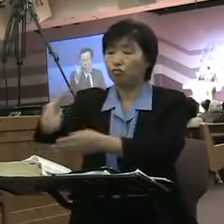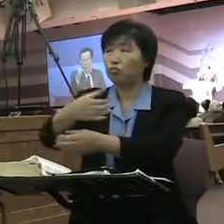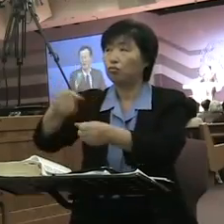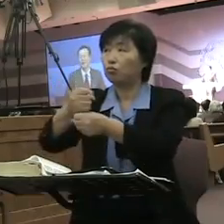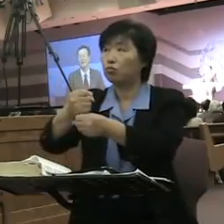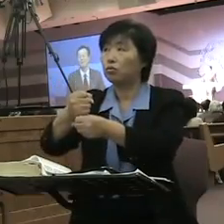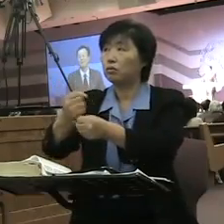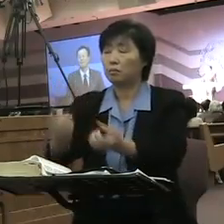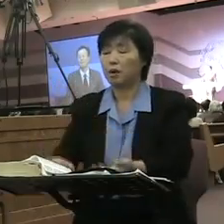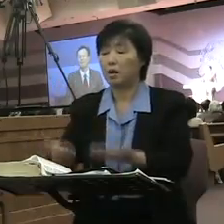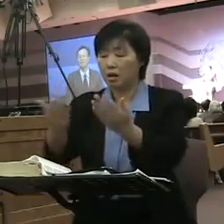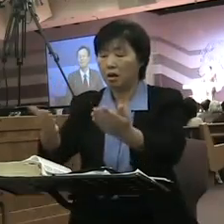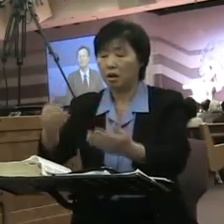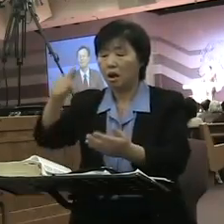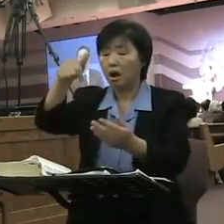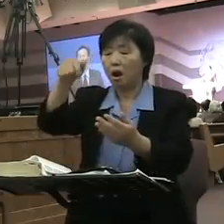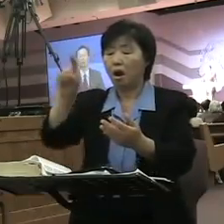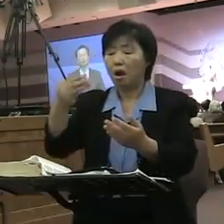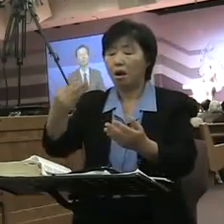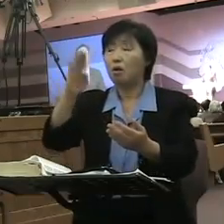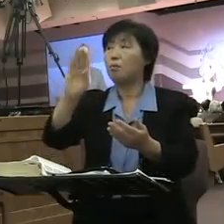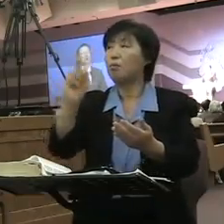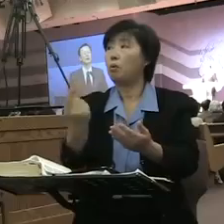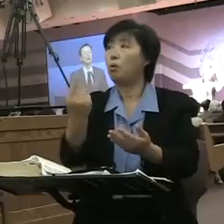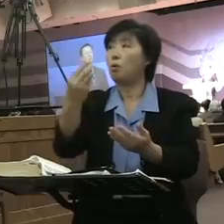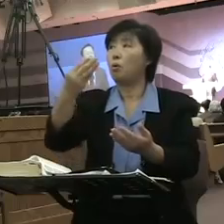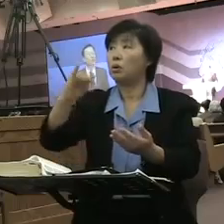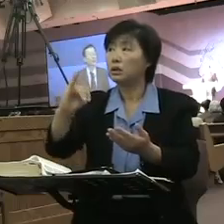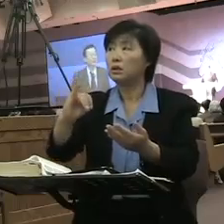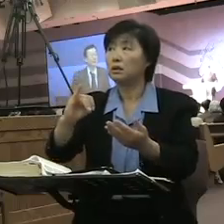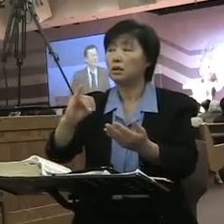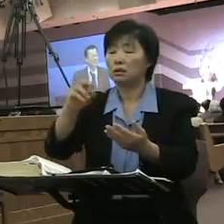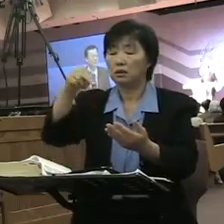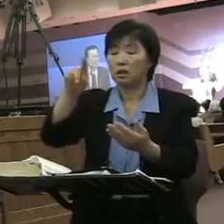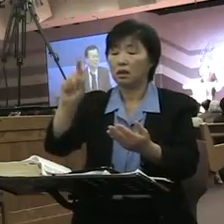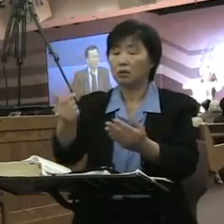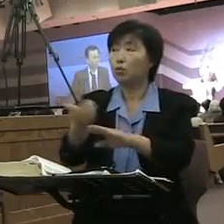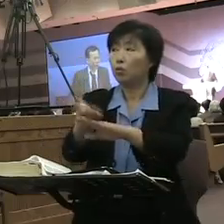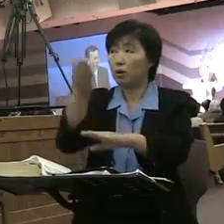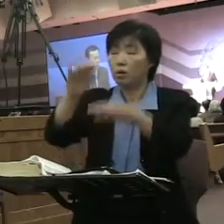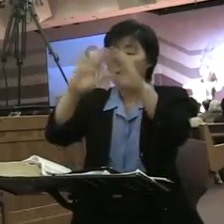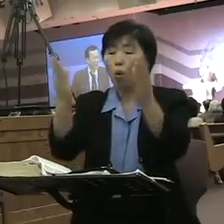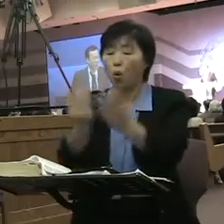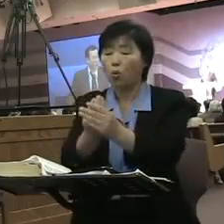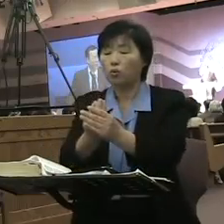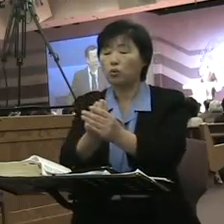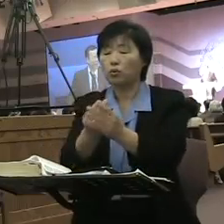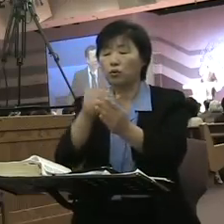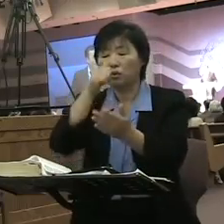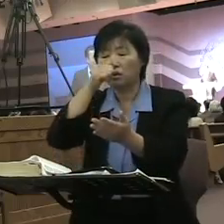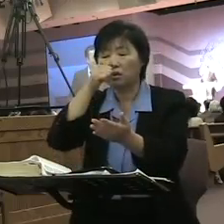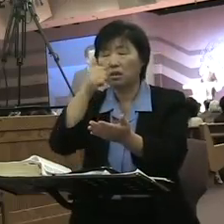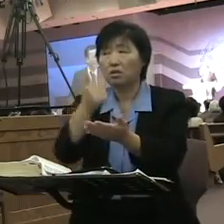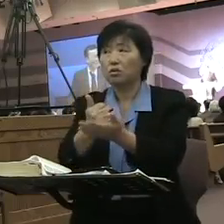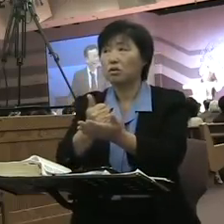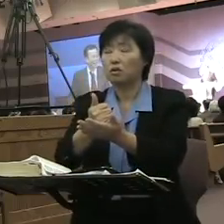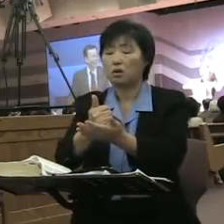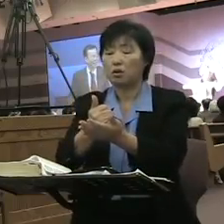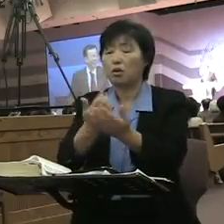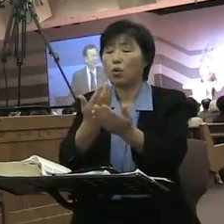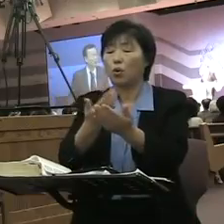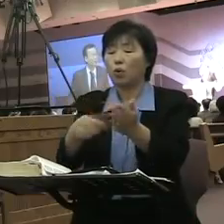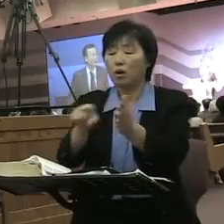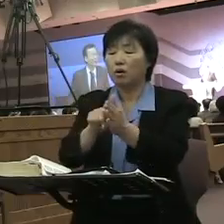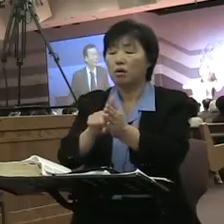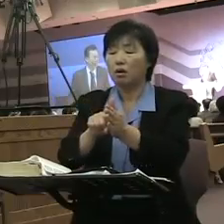갈보리 산 위에 모든 민족들의 죄를 위하여, 모든 인류의 죄를 위하여 그